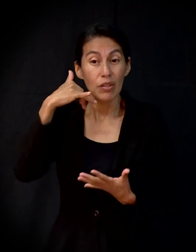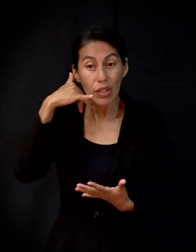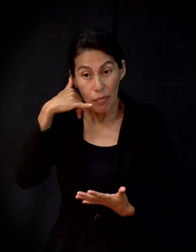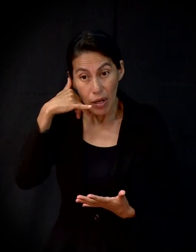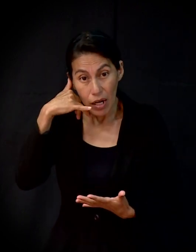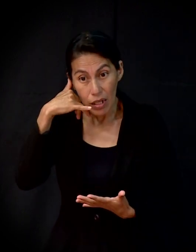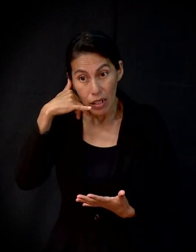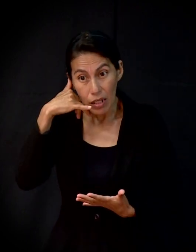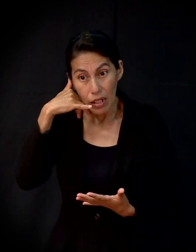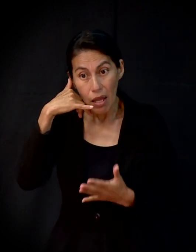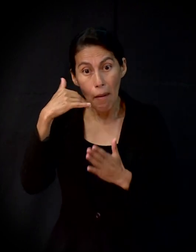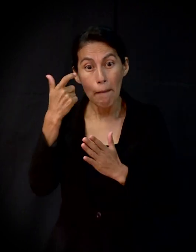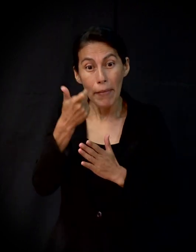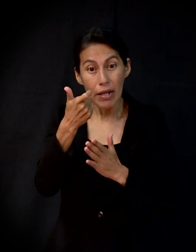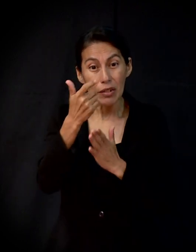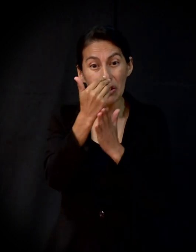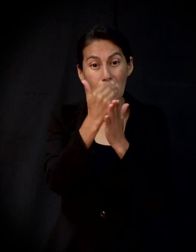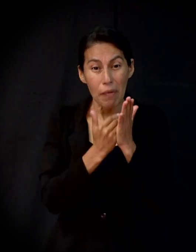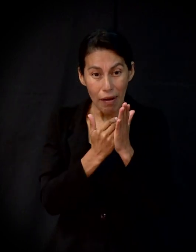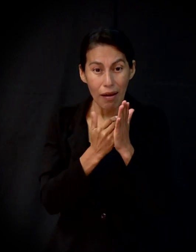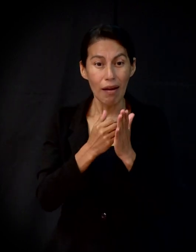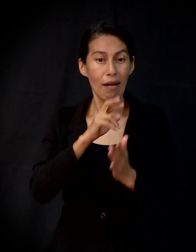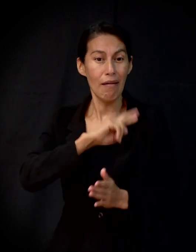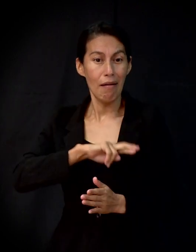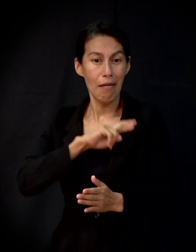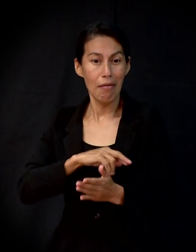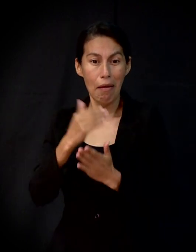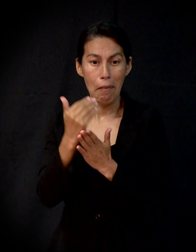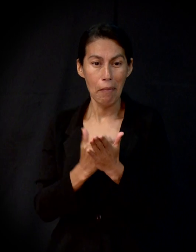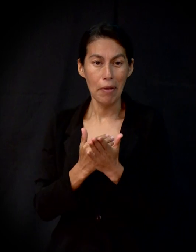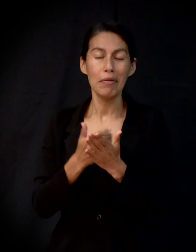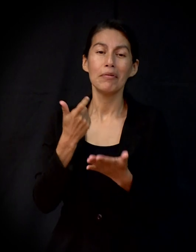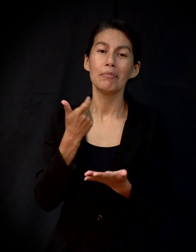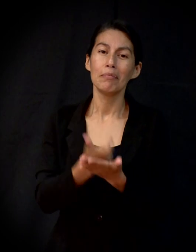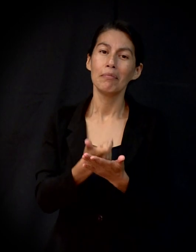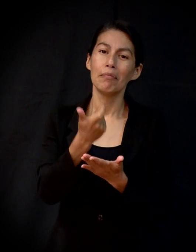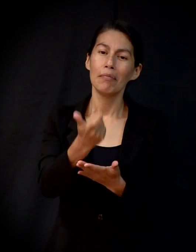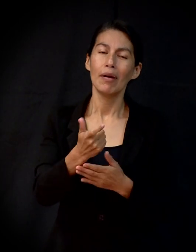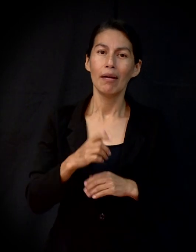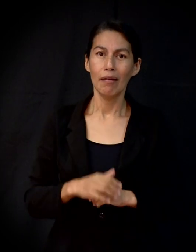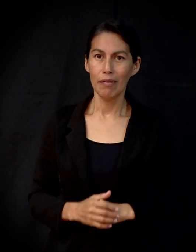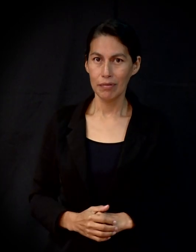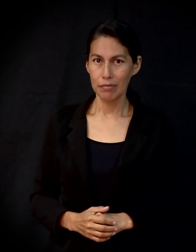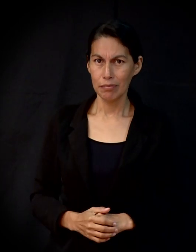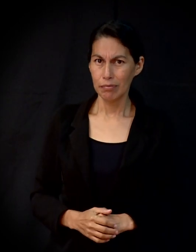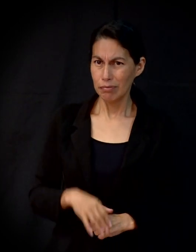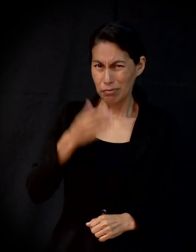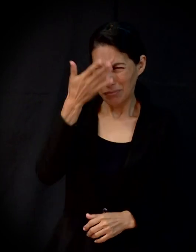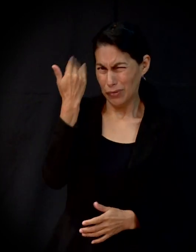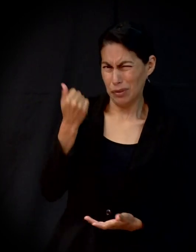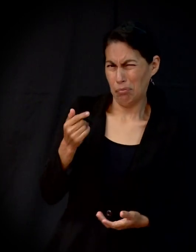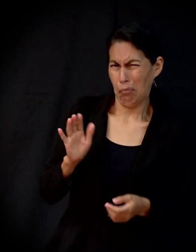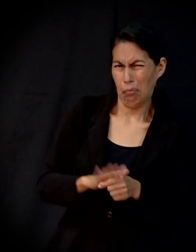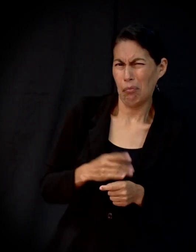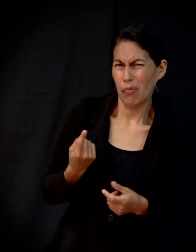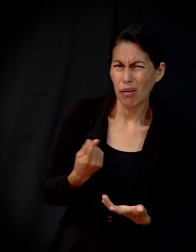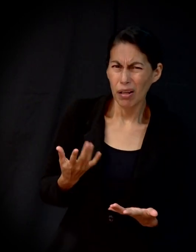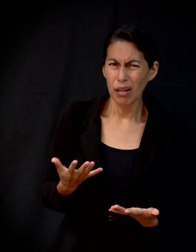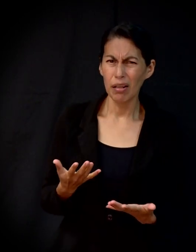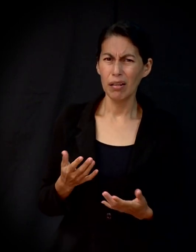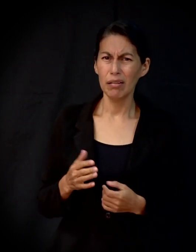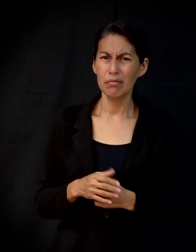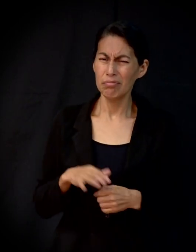hizo llamarle y bajar el precio del árbol. Y no sé por